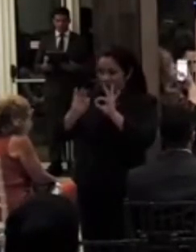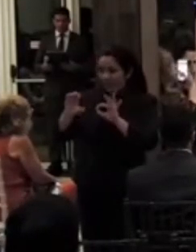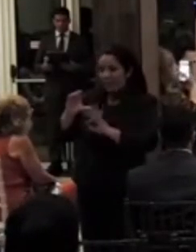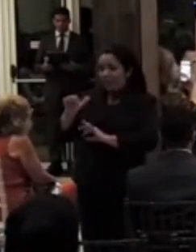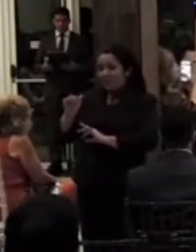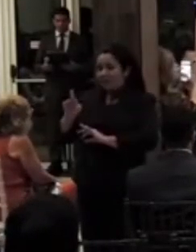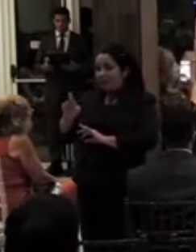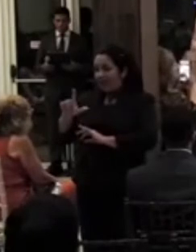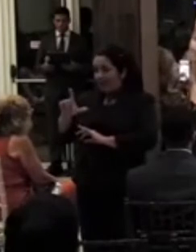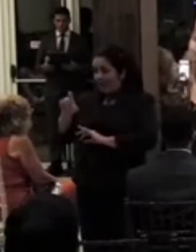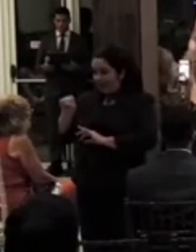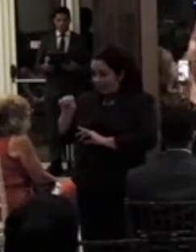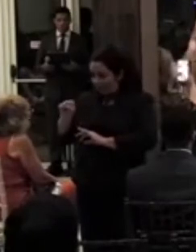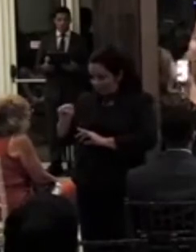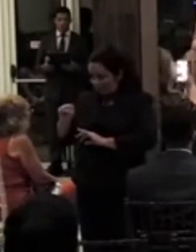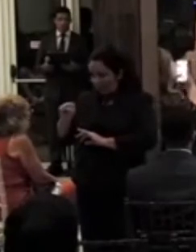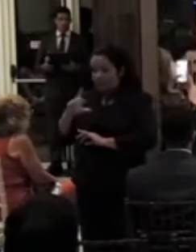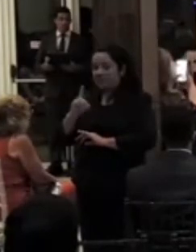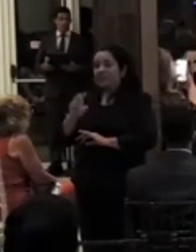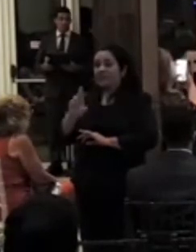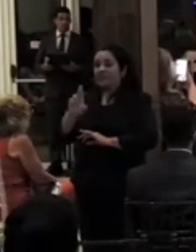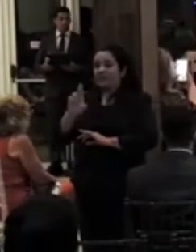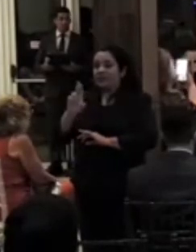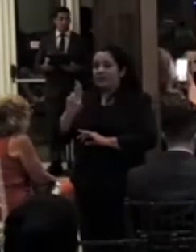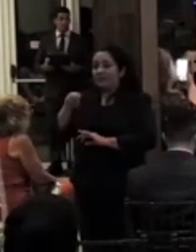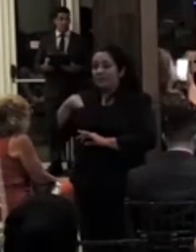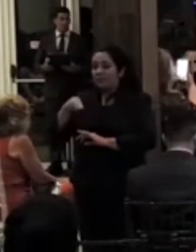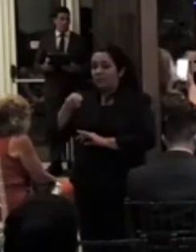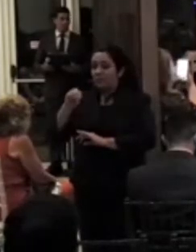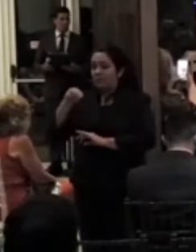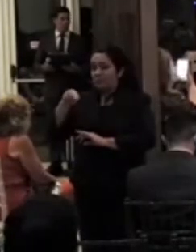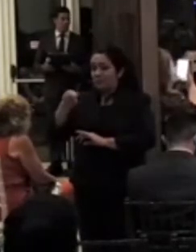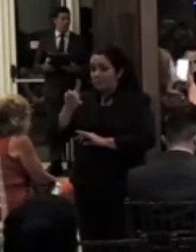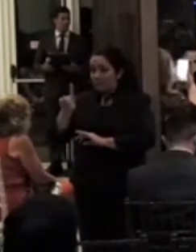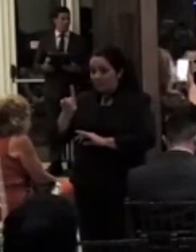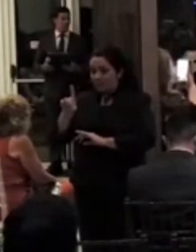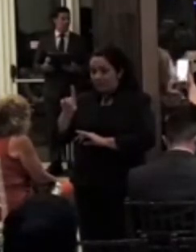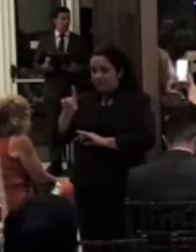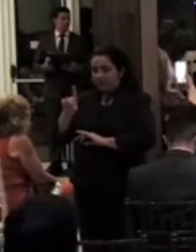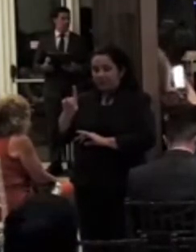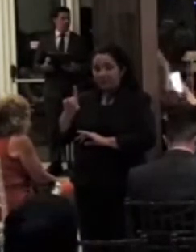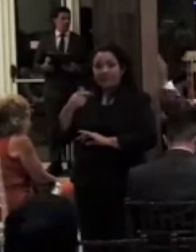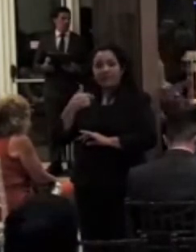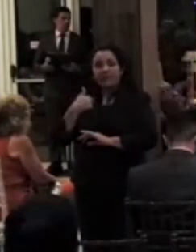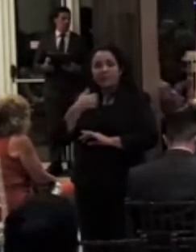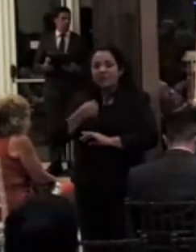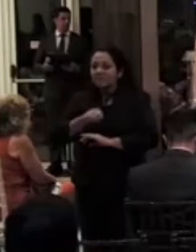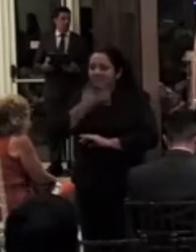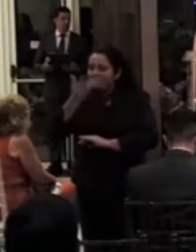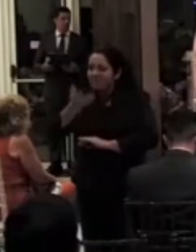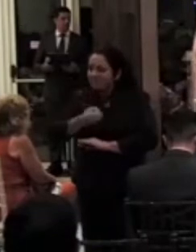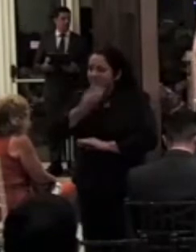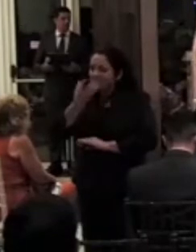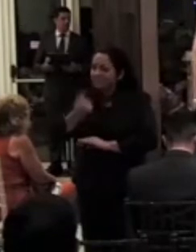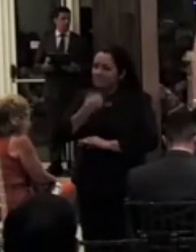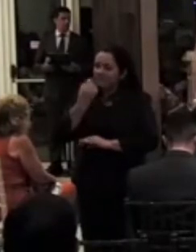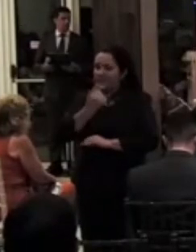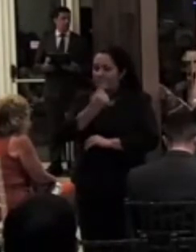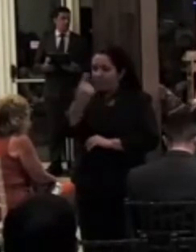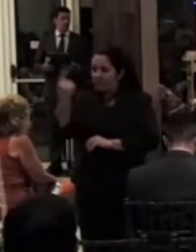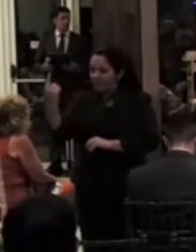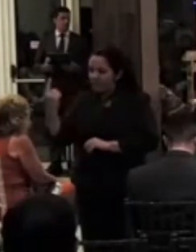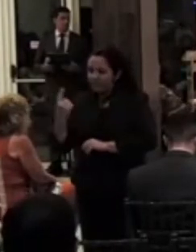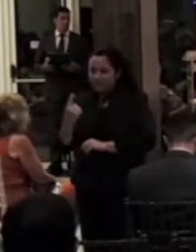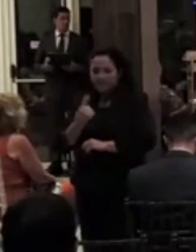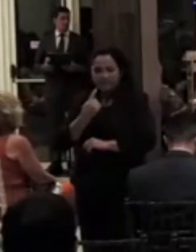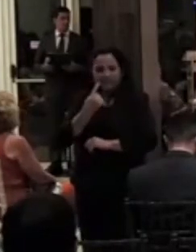seus poemas, e eu queria oferecer a cada um de vocês, companheiras